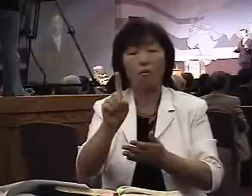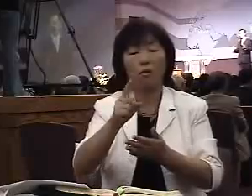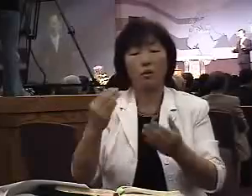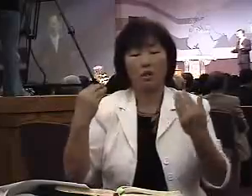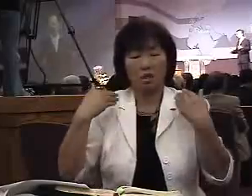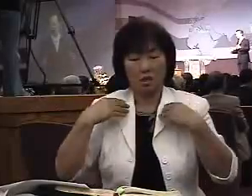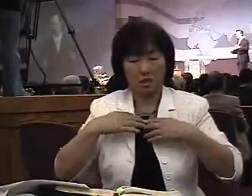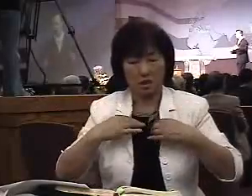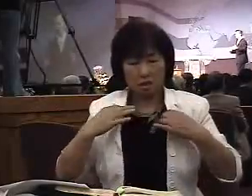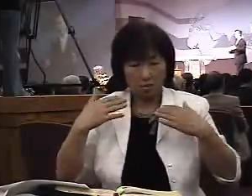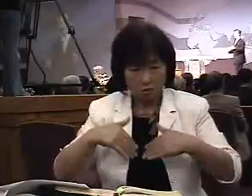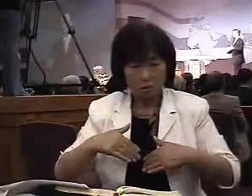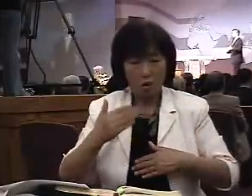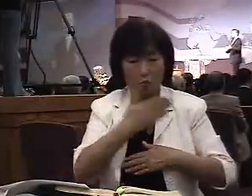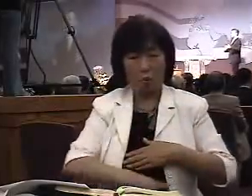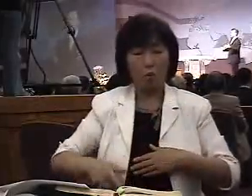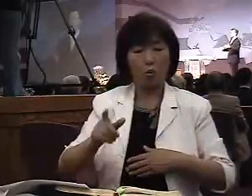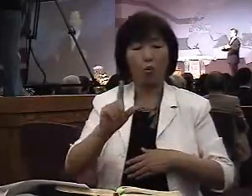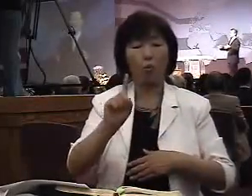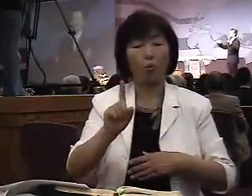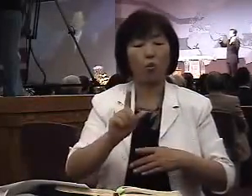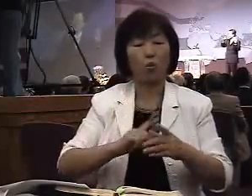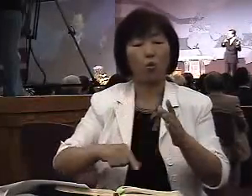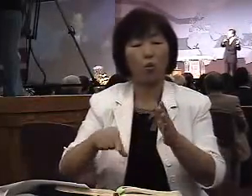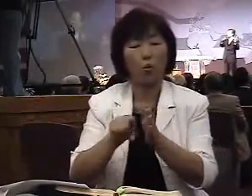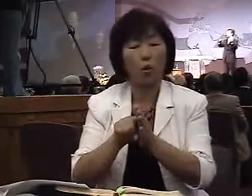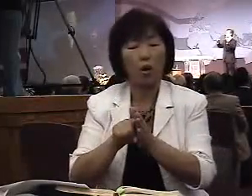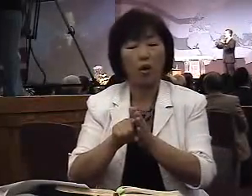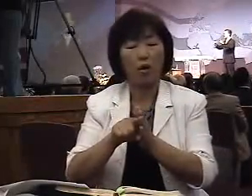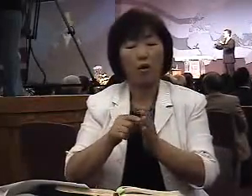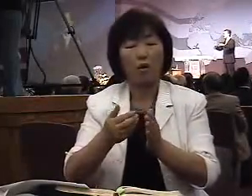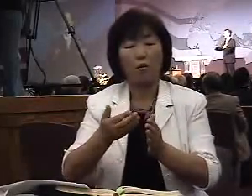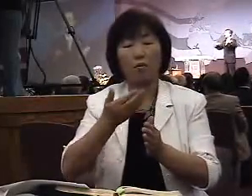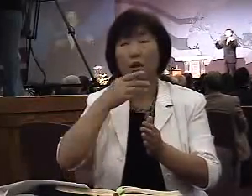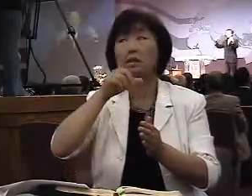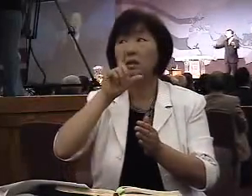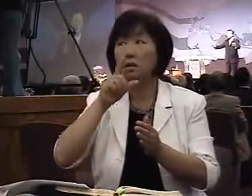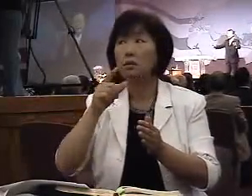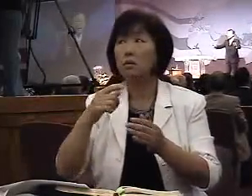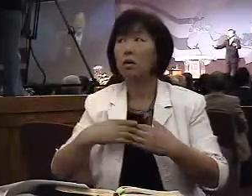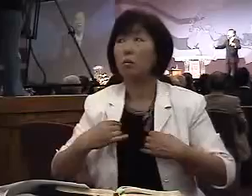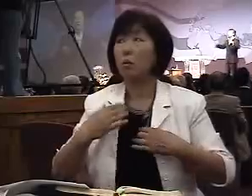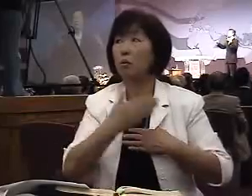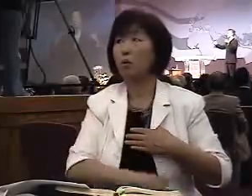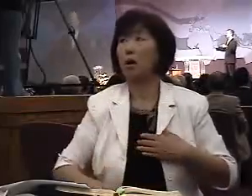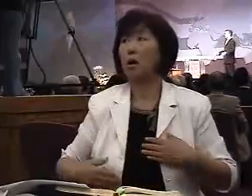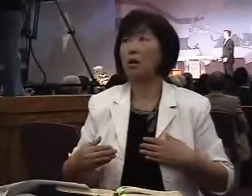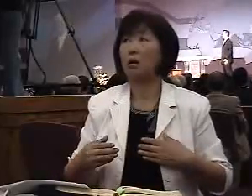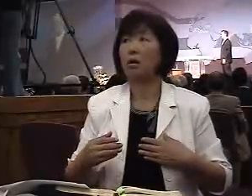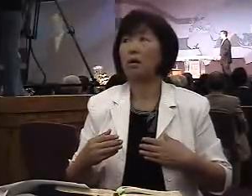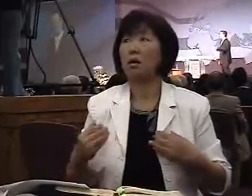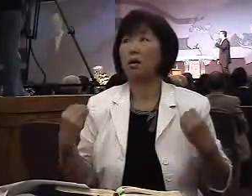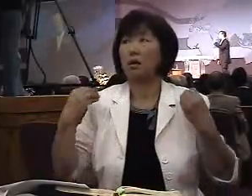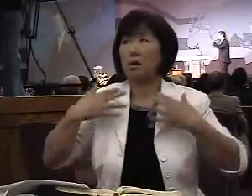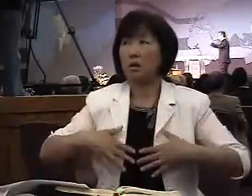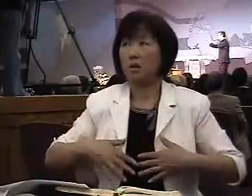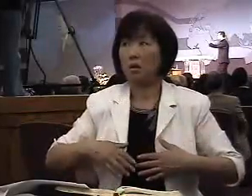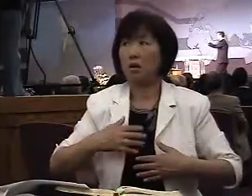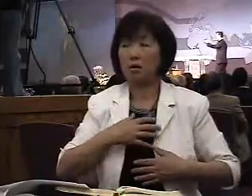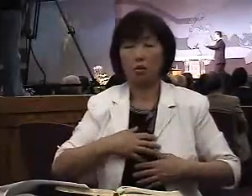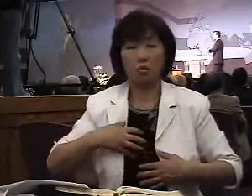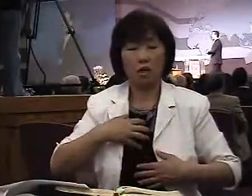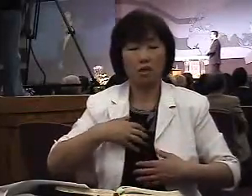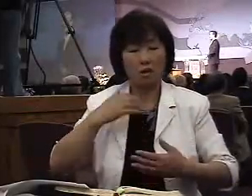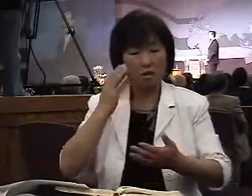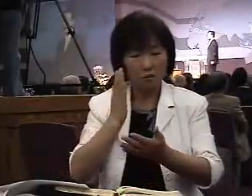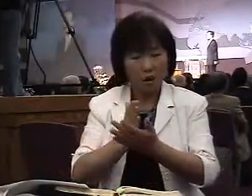무엇을 입을까 너희 몸을 위하여 무엇을 먹을까 무엇을 마실까 너희 몸을 위하여 무엇을 입을까